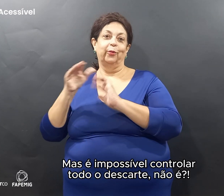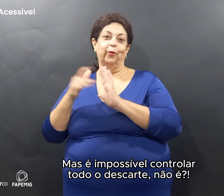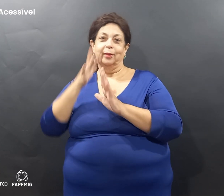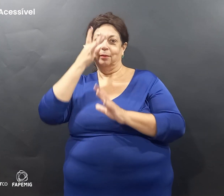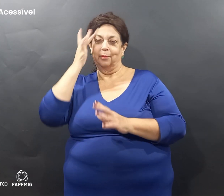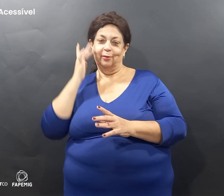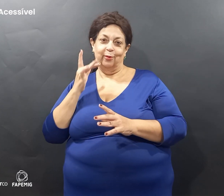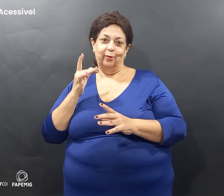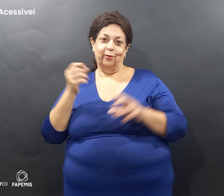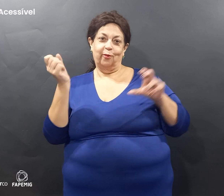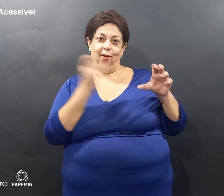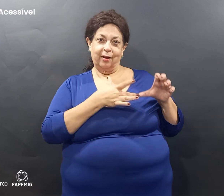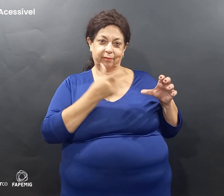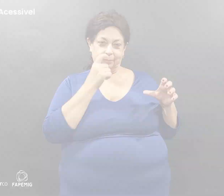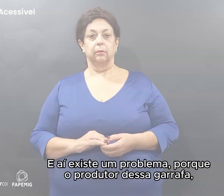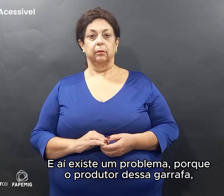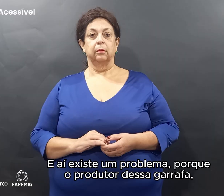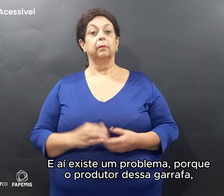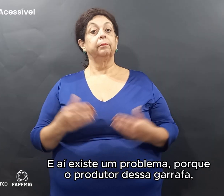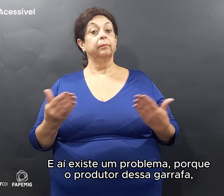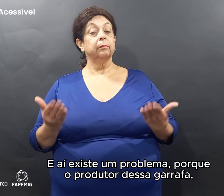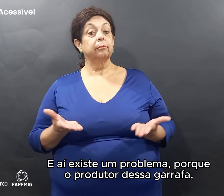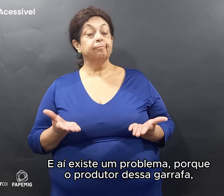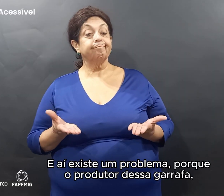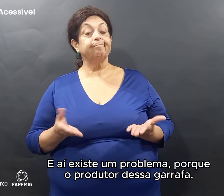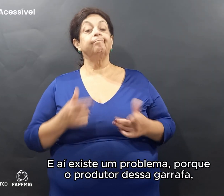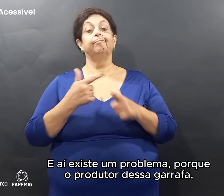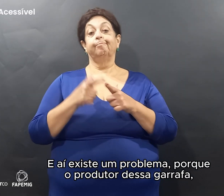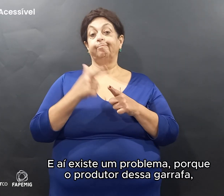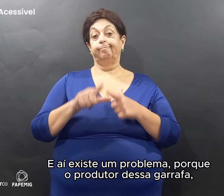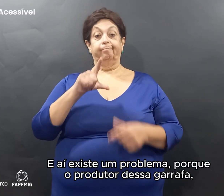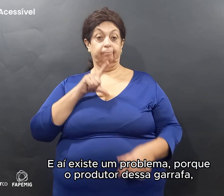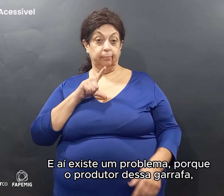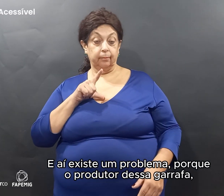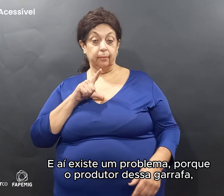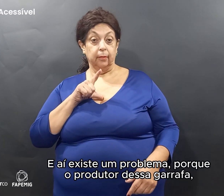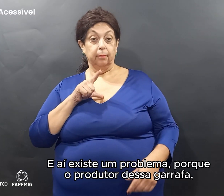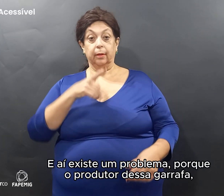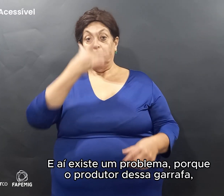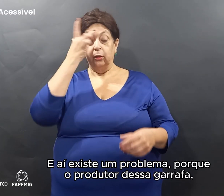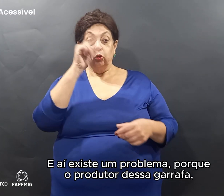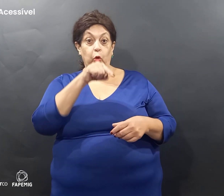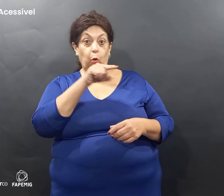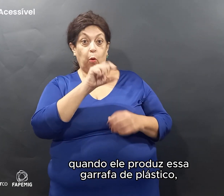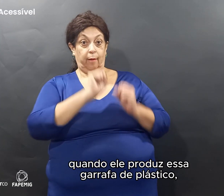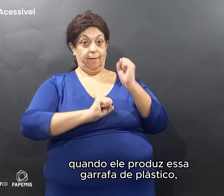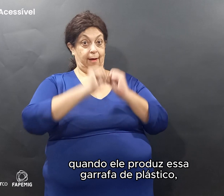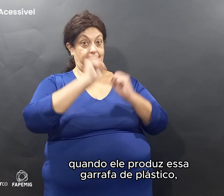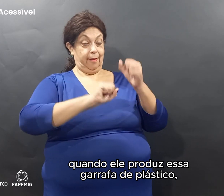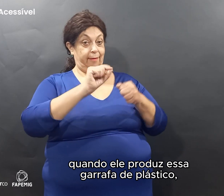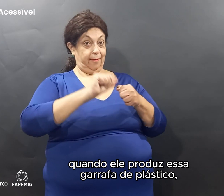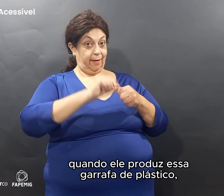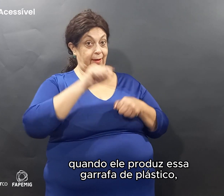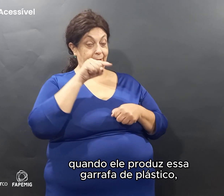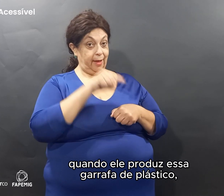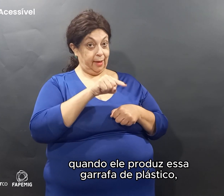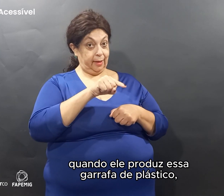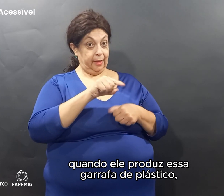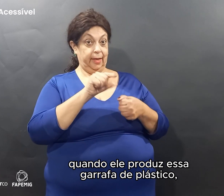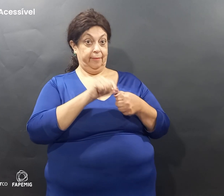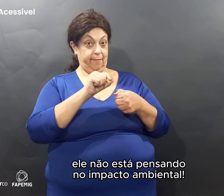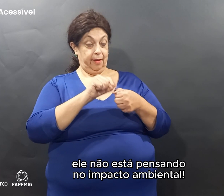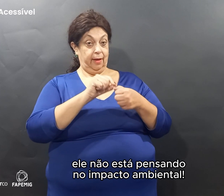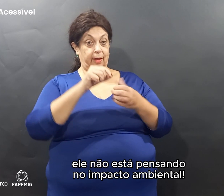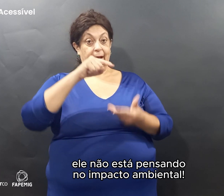descarte, né? E aí existe um problema, porque o produtor dessa garrafa, quando ele produz essa garrafa